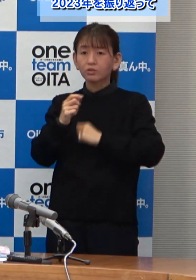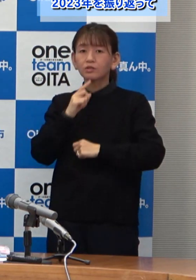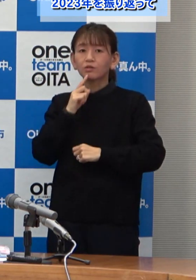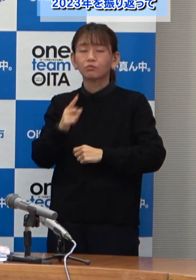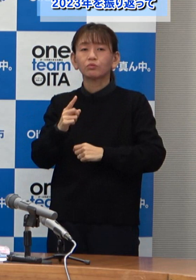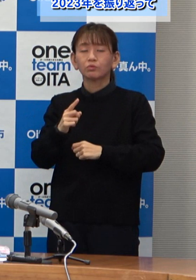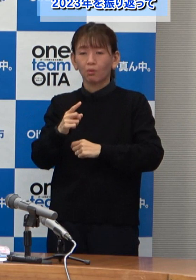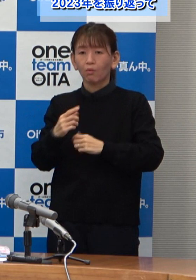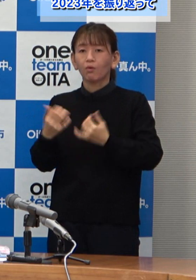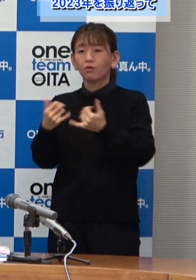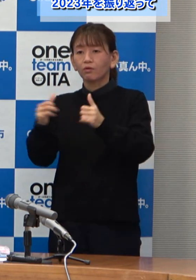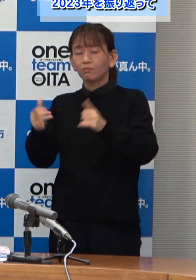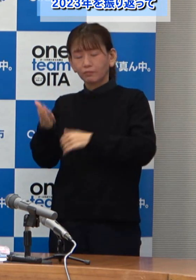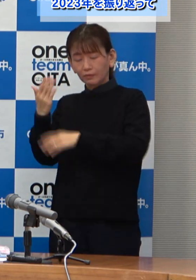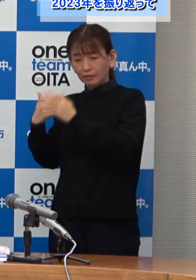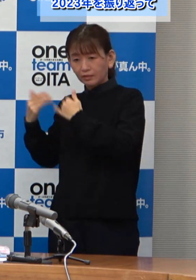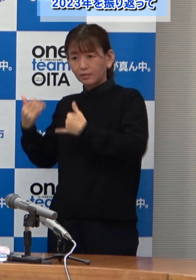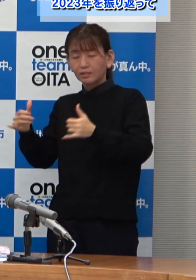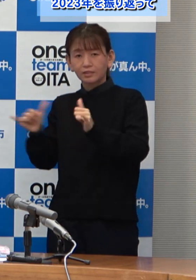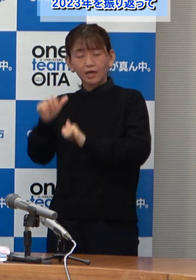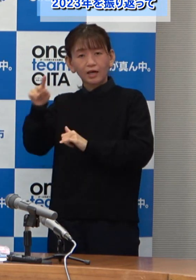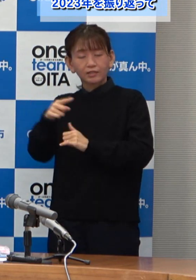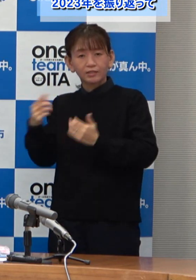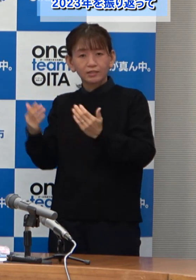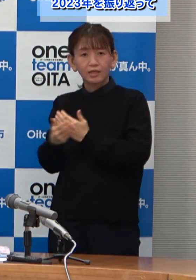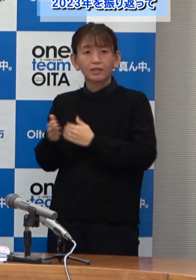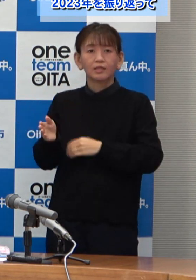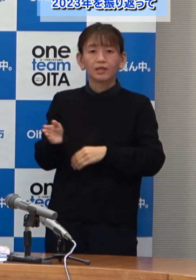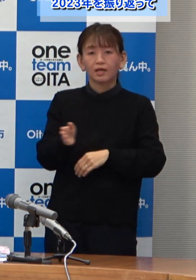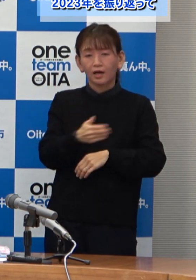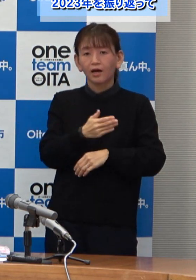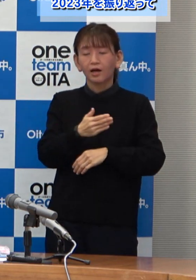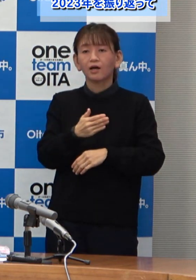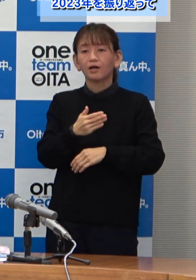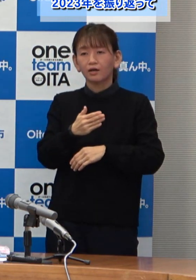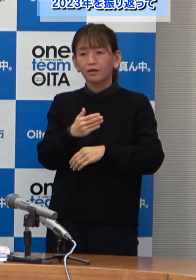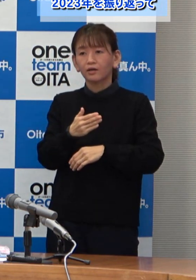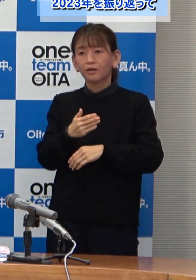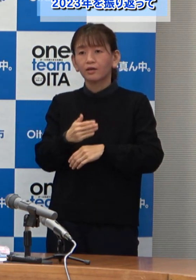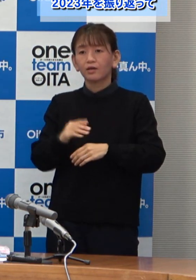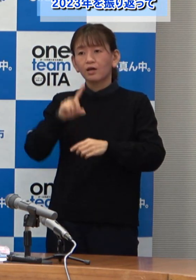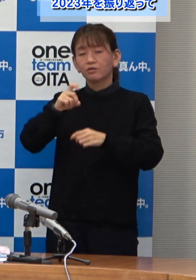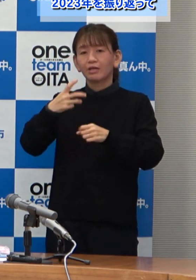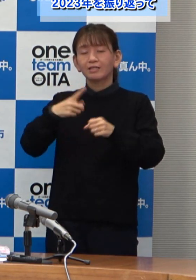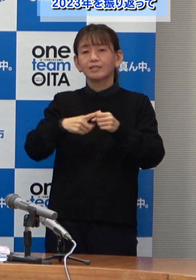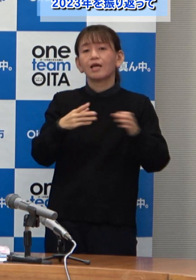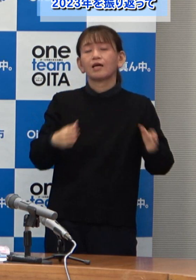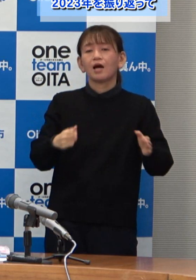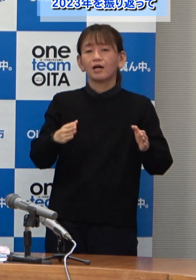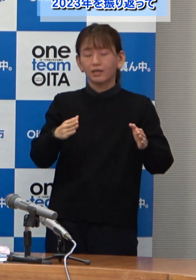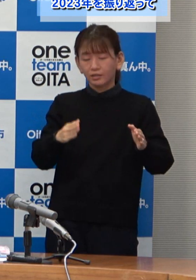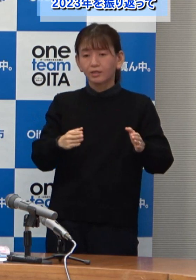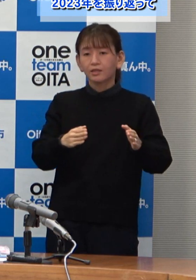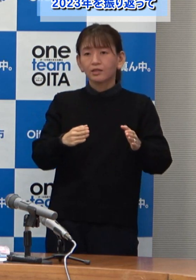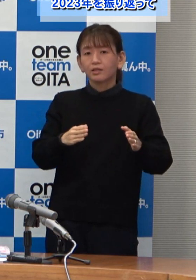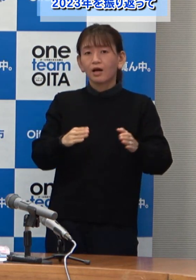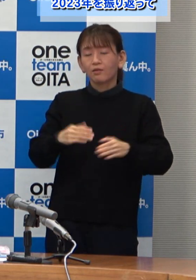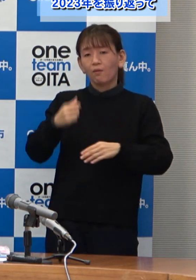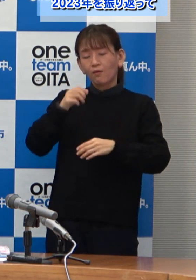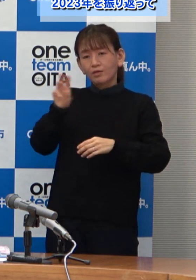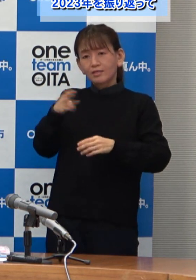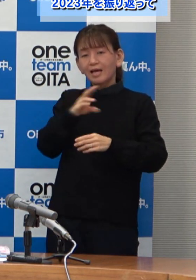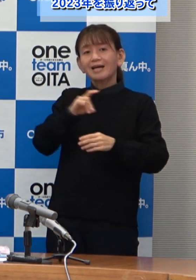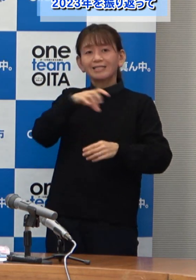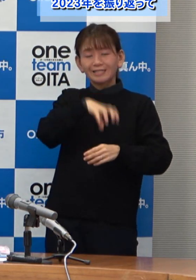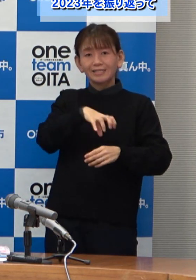に出て22年間外科で18年間参議院でそして今度市長と